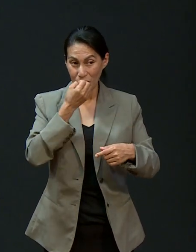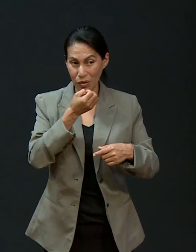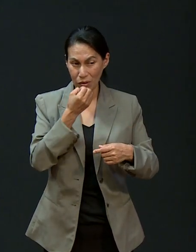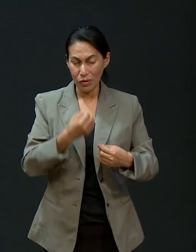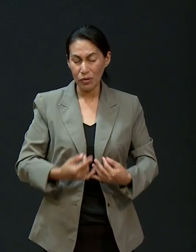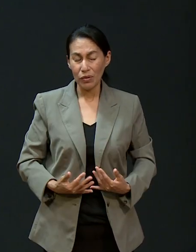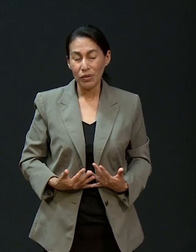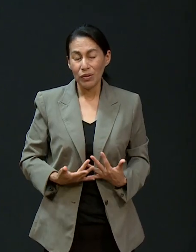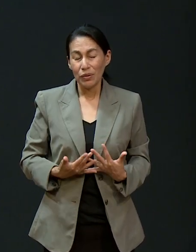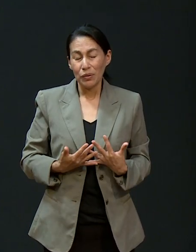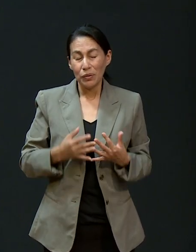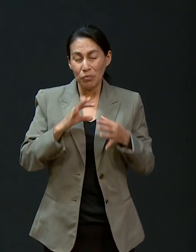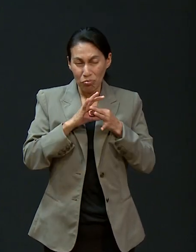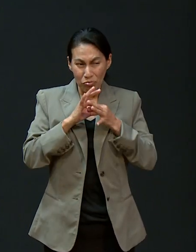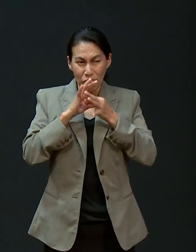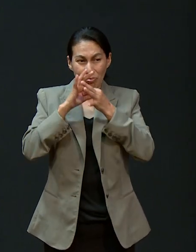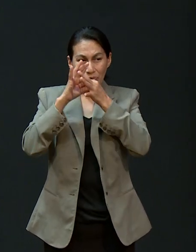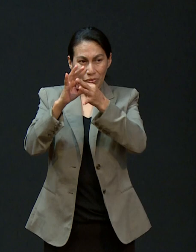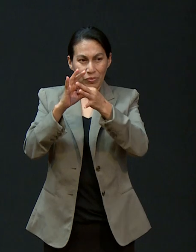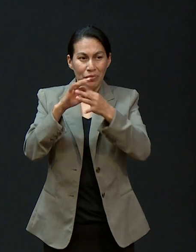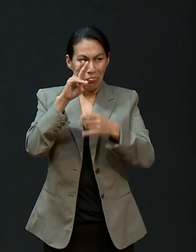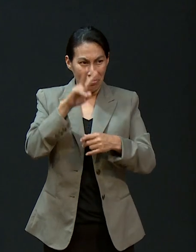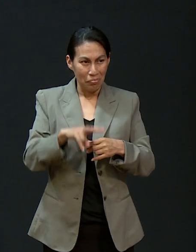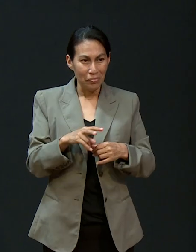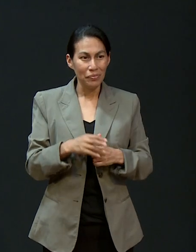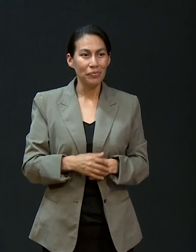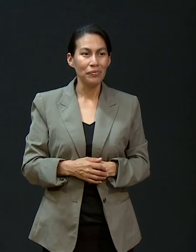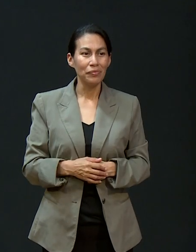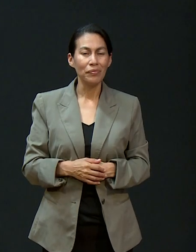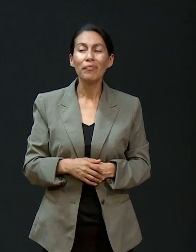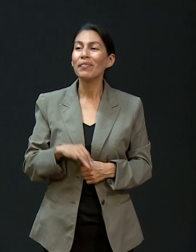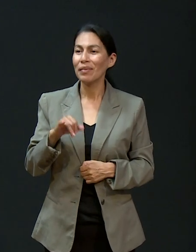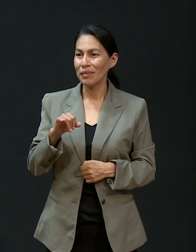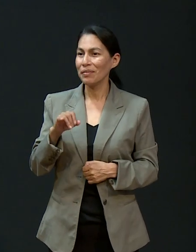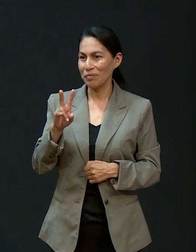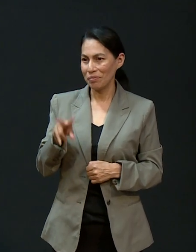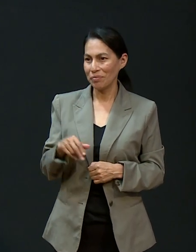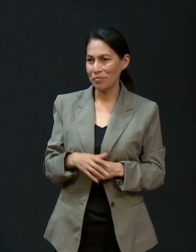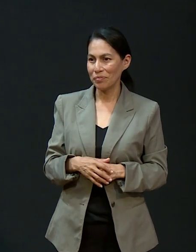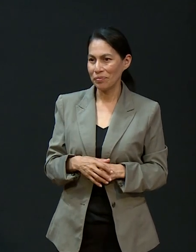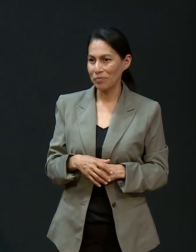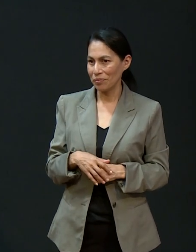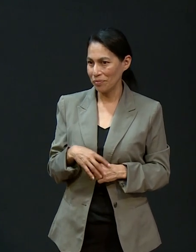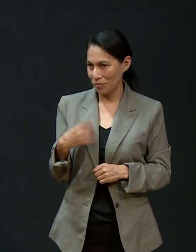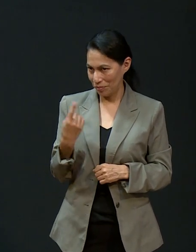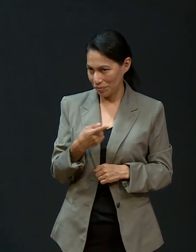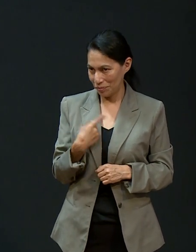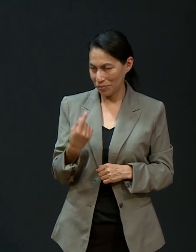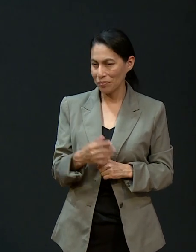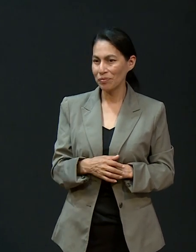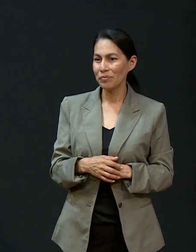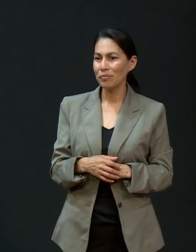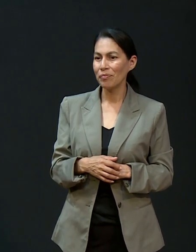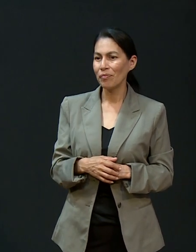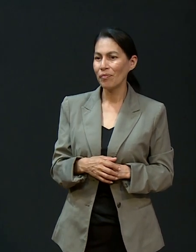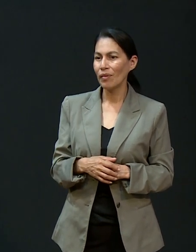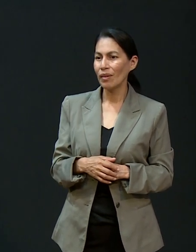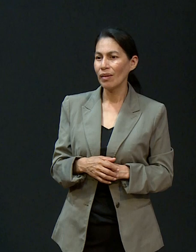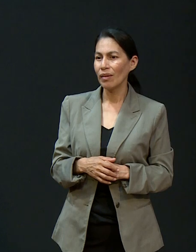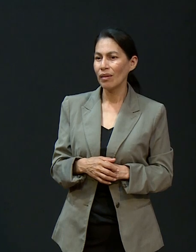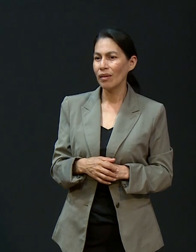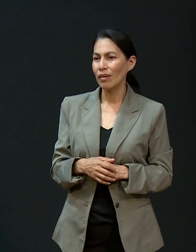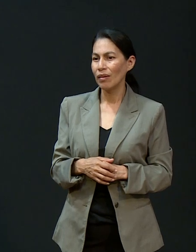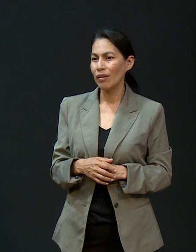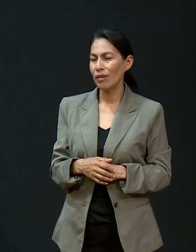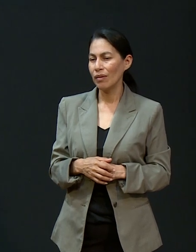consecuencia de la oración fervorosa. Y genuina, ¿no? Sí. Nosotros, cuando